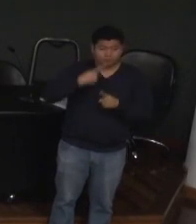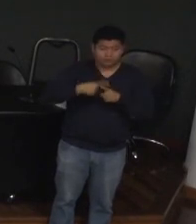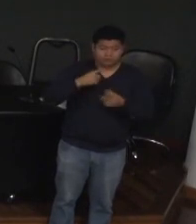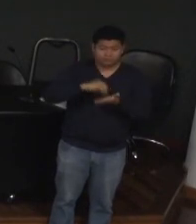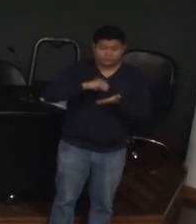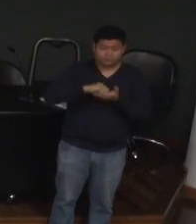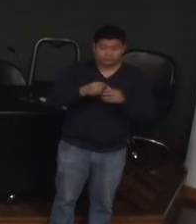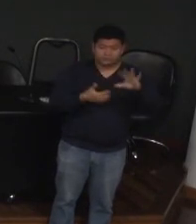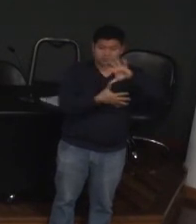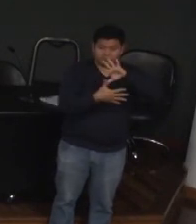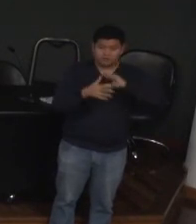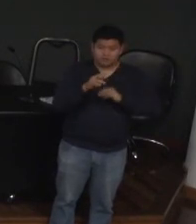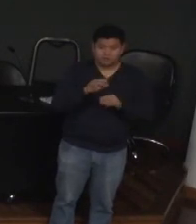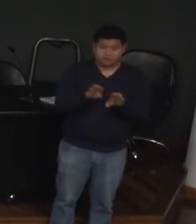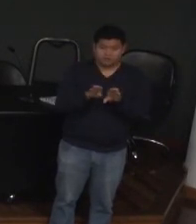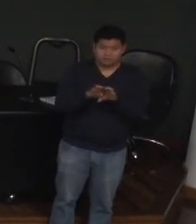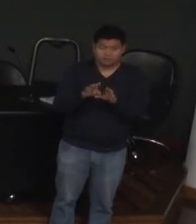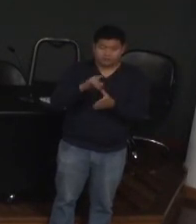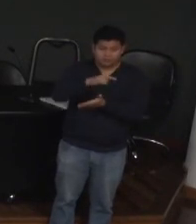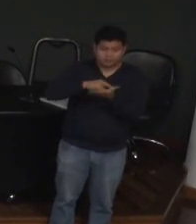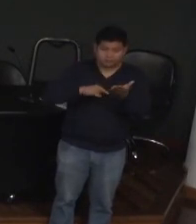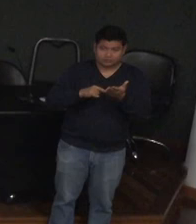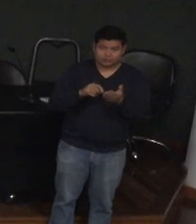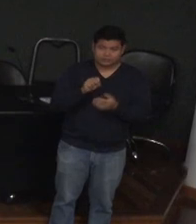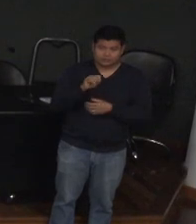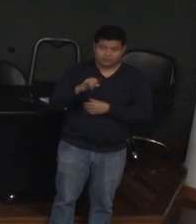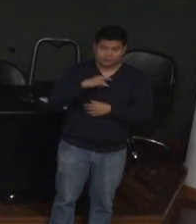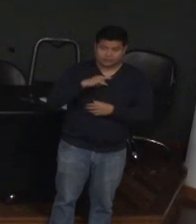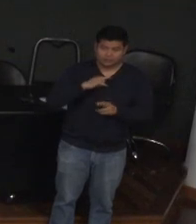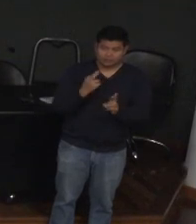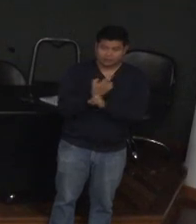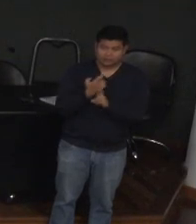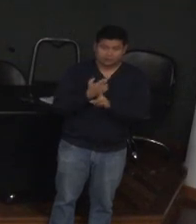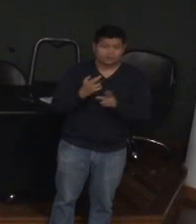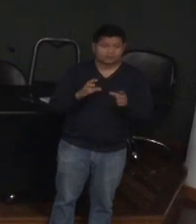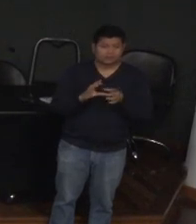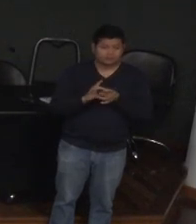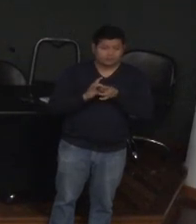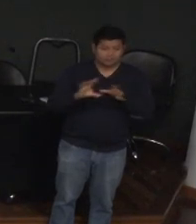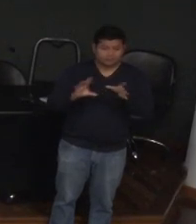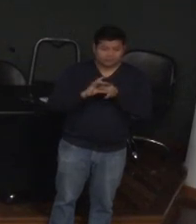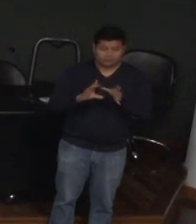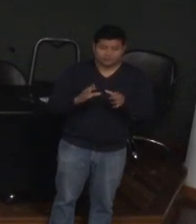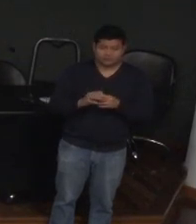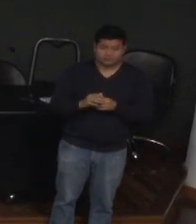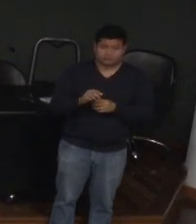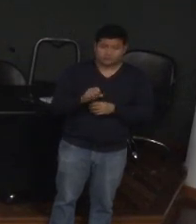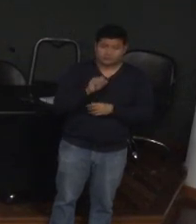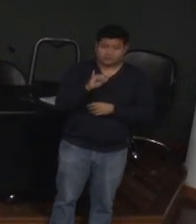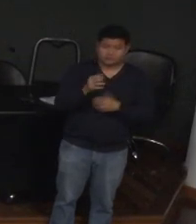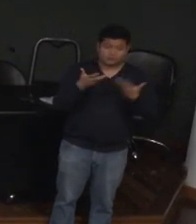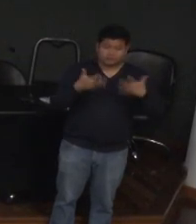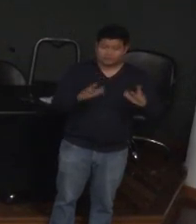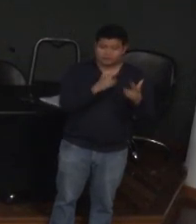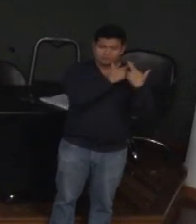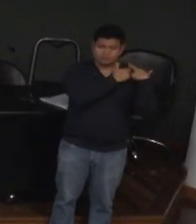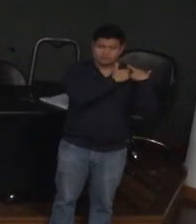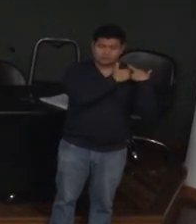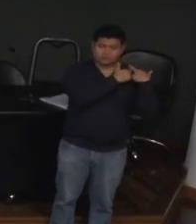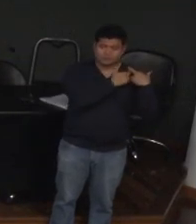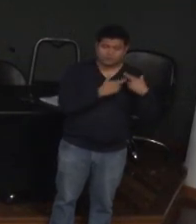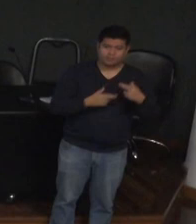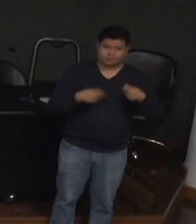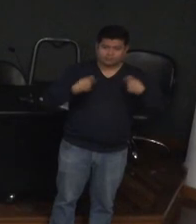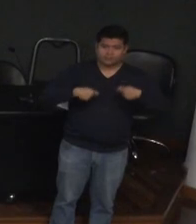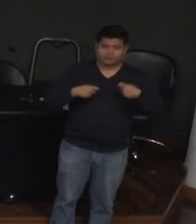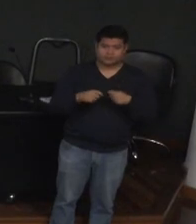mapeamento dos usuários e documentação em relação a essas permissões, você, para não se responsabilizar, tem que ter ali, dentro da